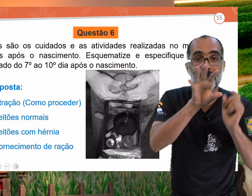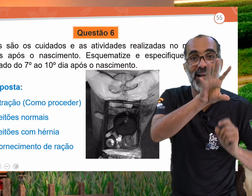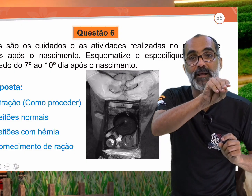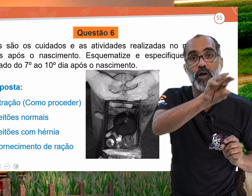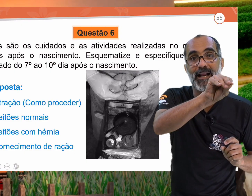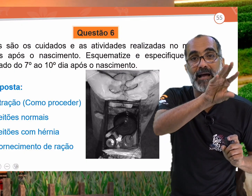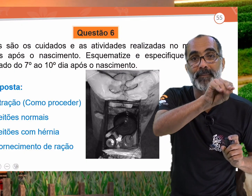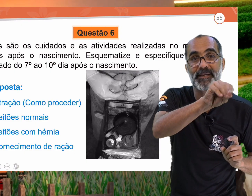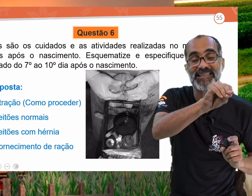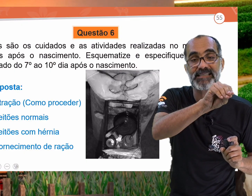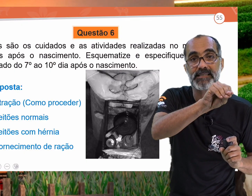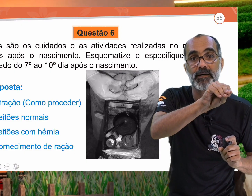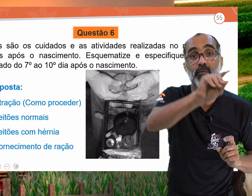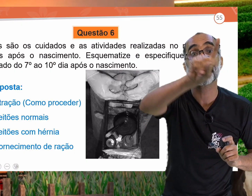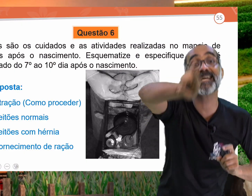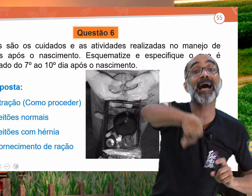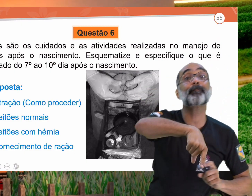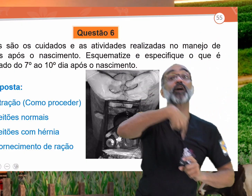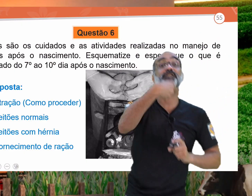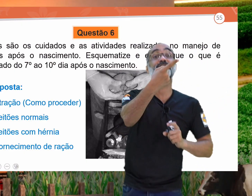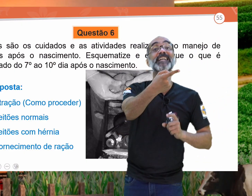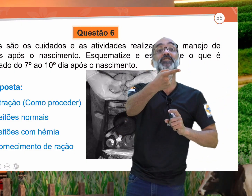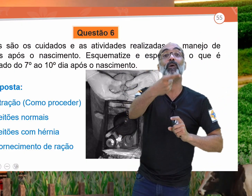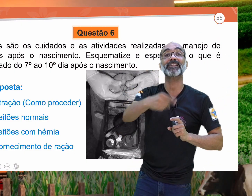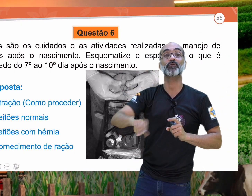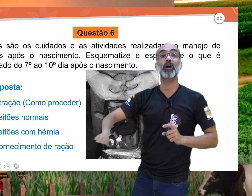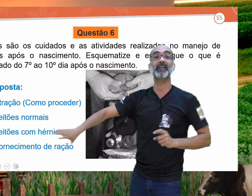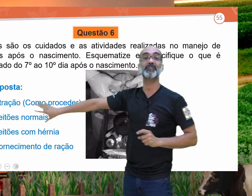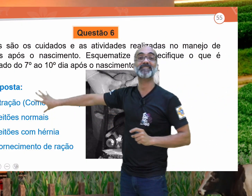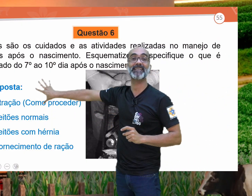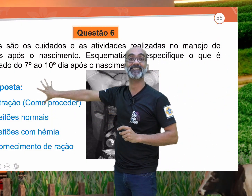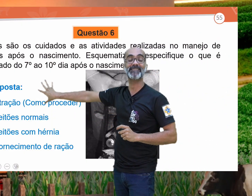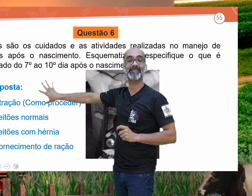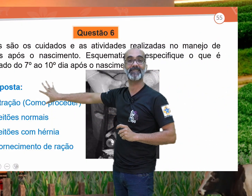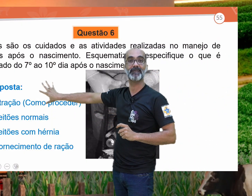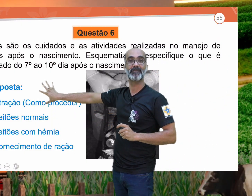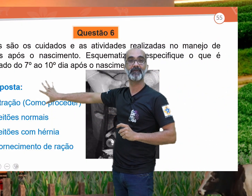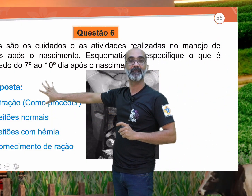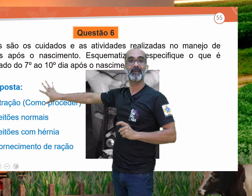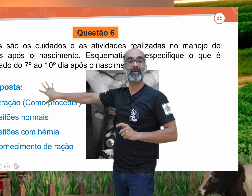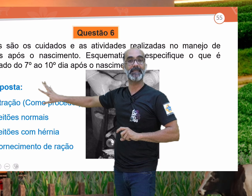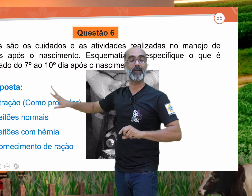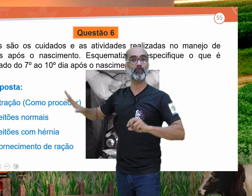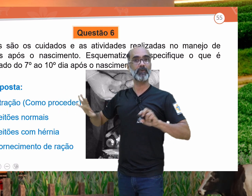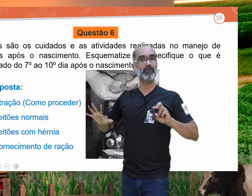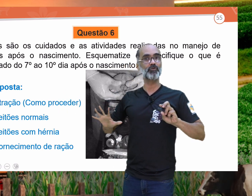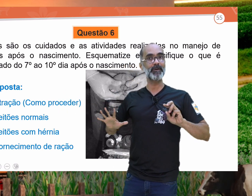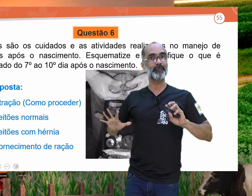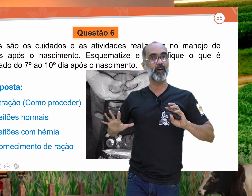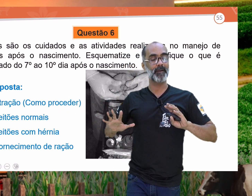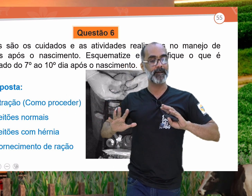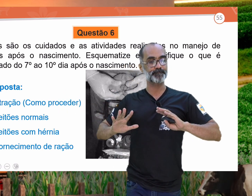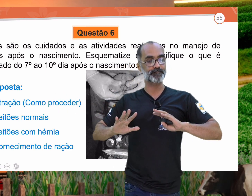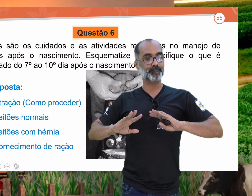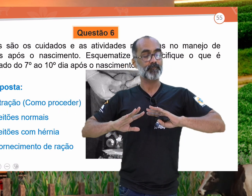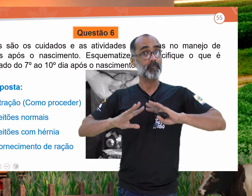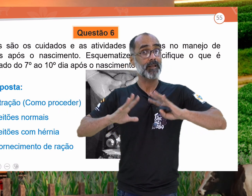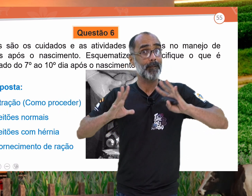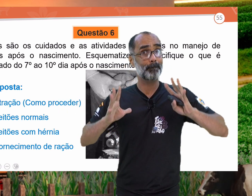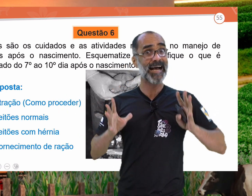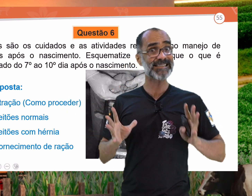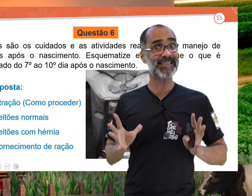dentes para melhorar a amamentação. E após 24 horas você inicia. Então, de uma